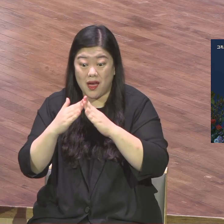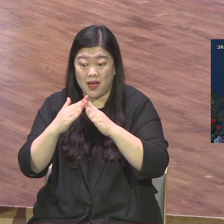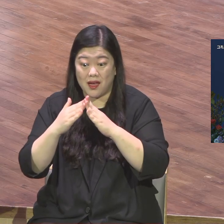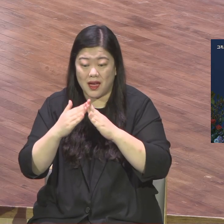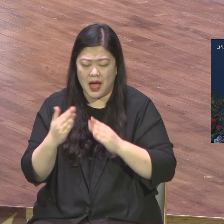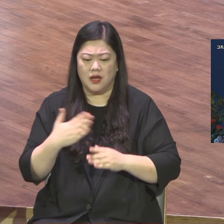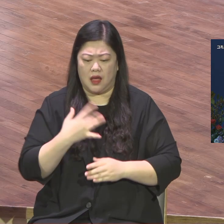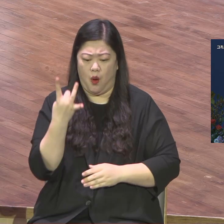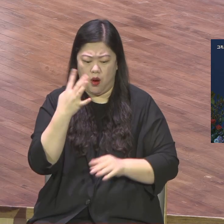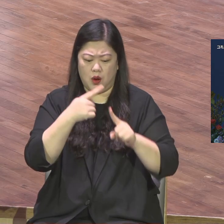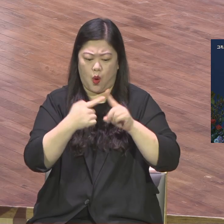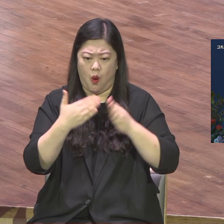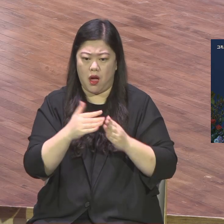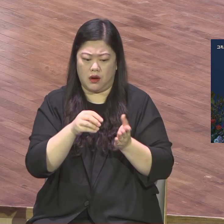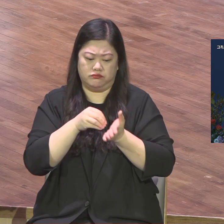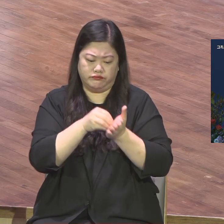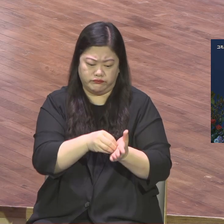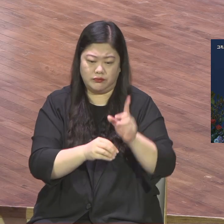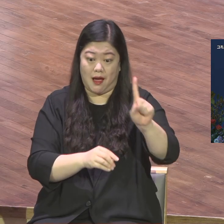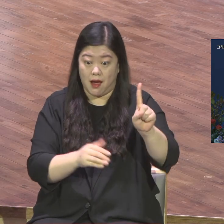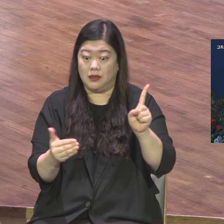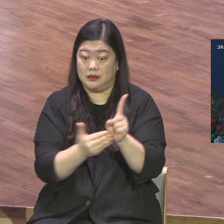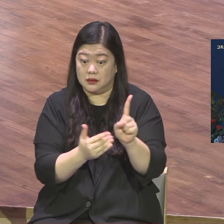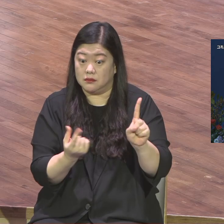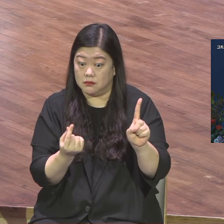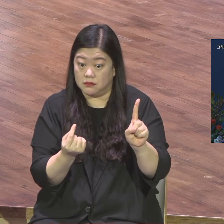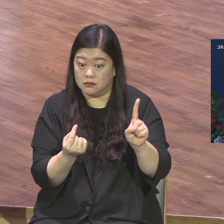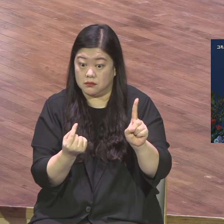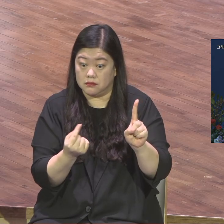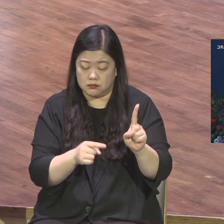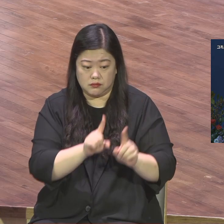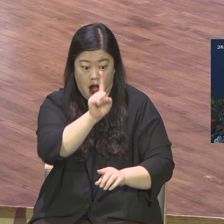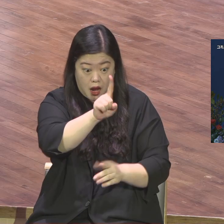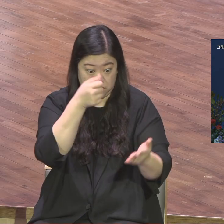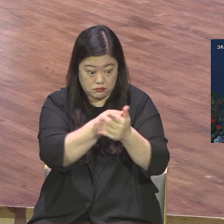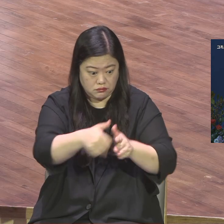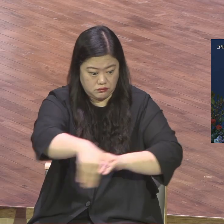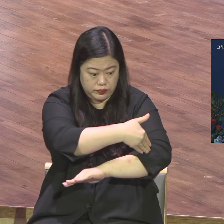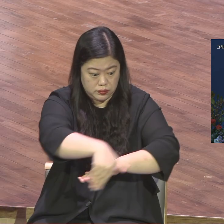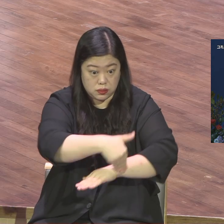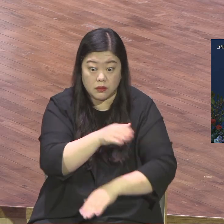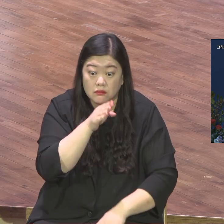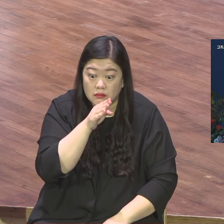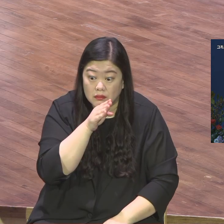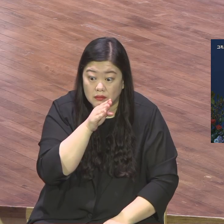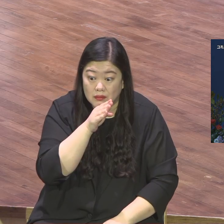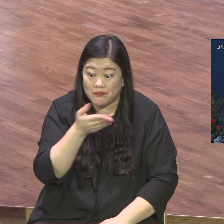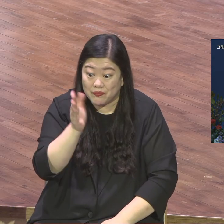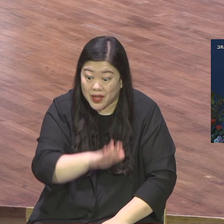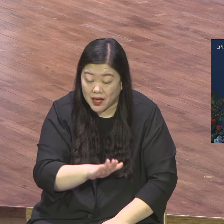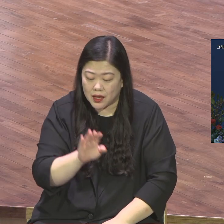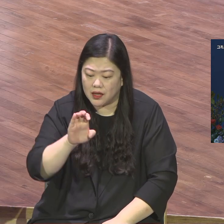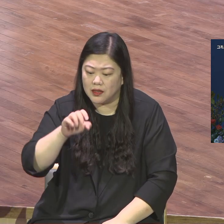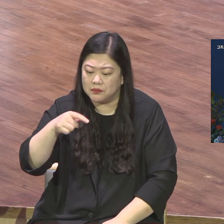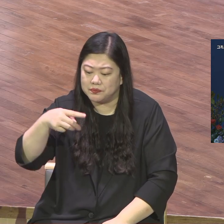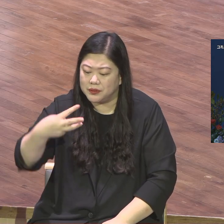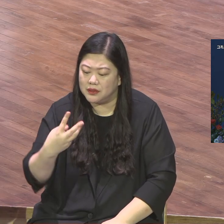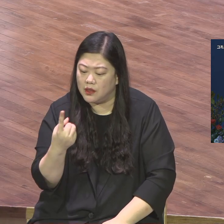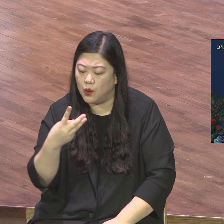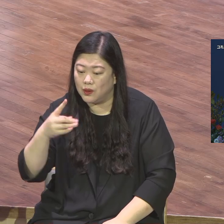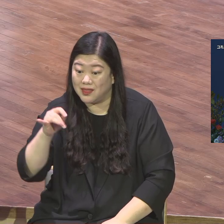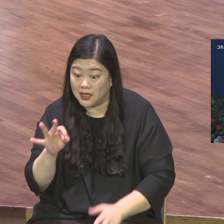본 교회에 출석하지 않고 붕 떠서 최소 두 군데 이상